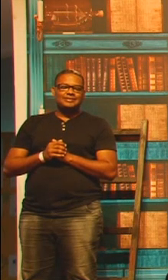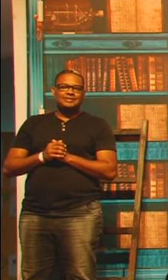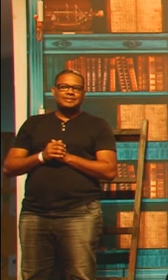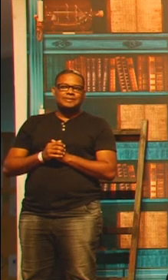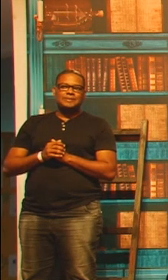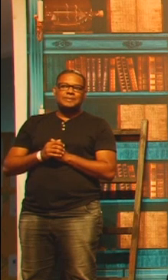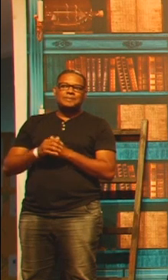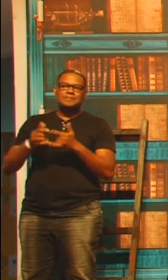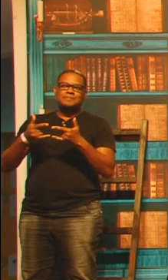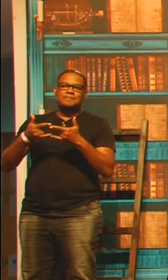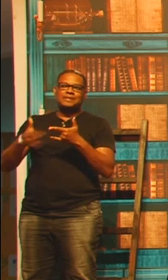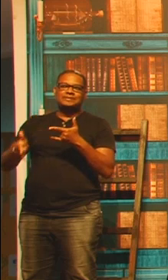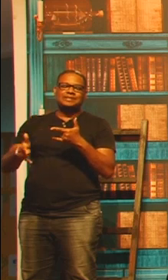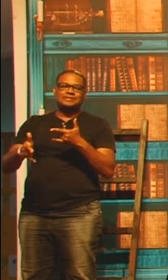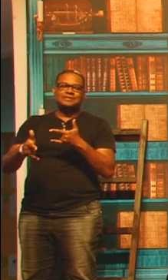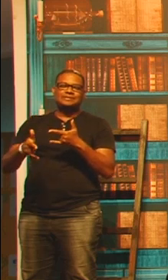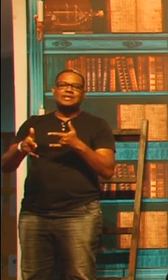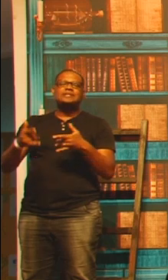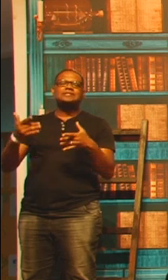Passagem. Cidade.